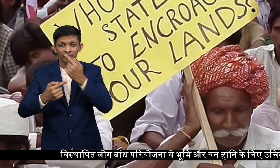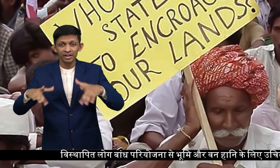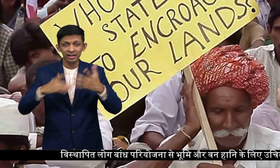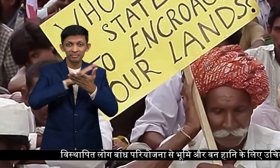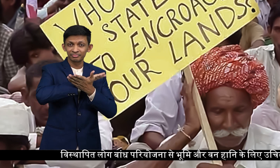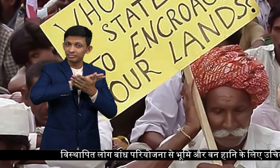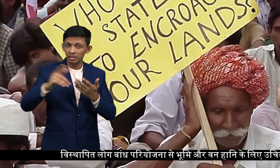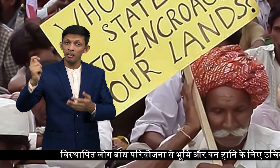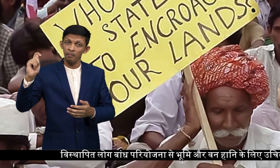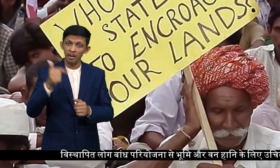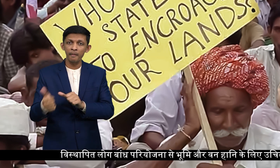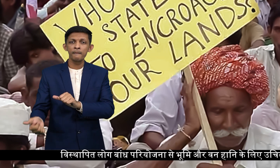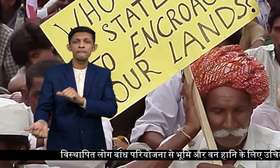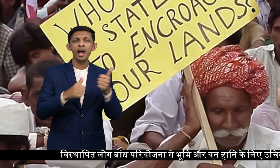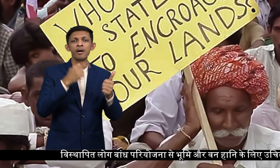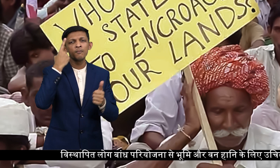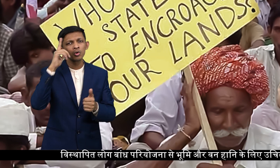मुआवजे,